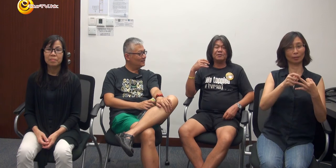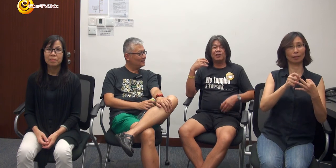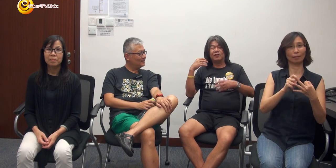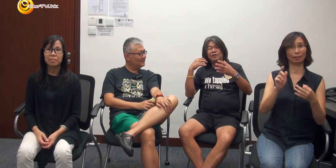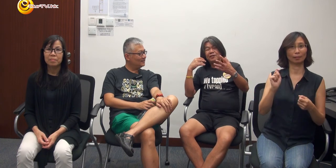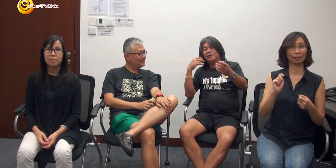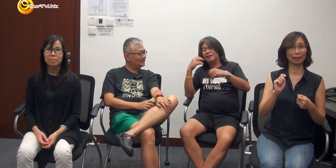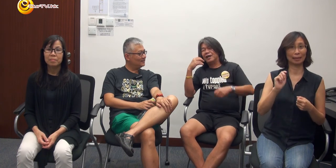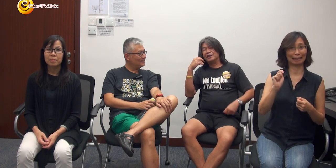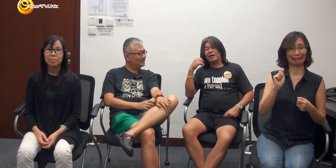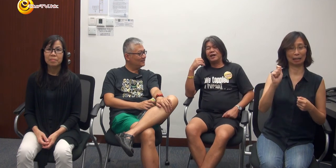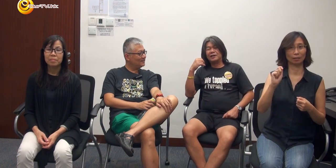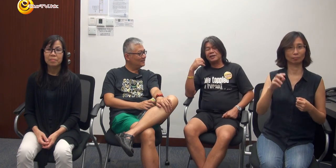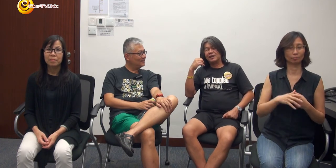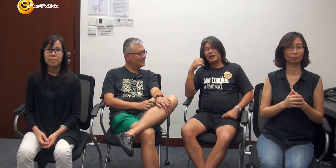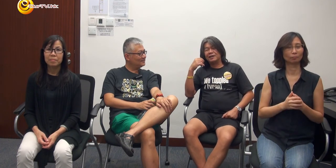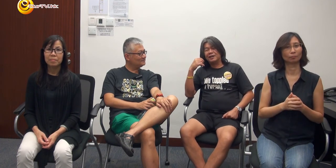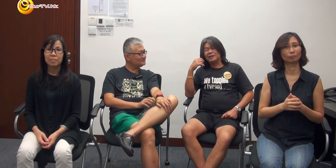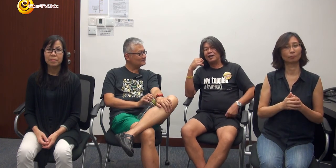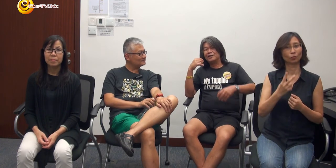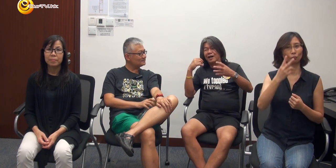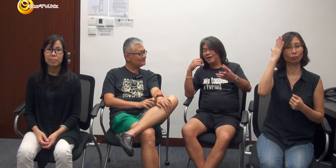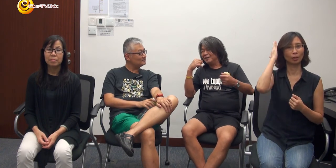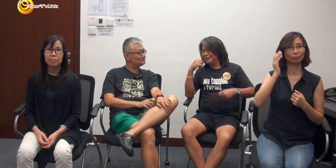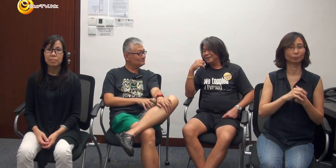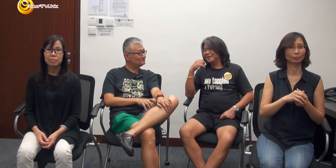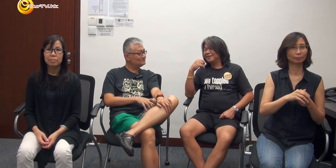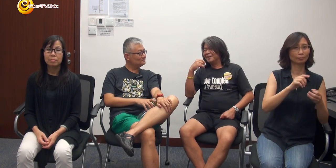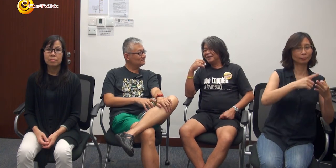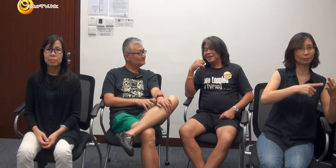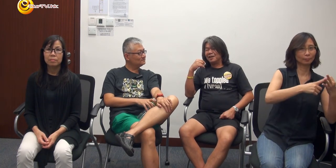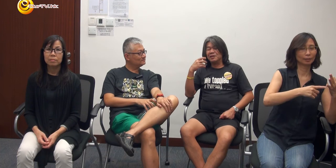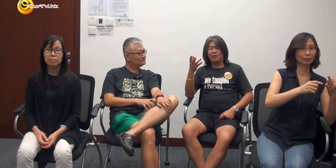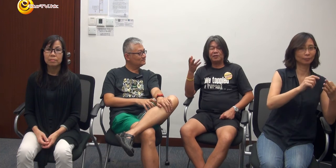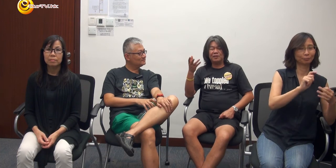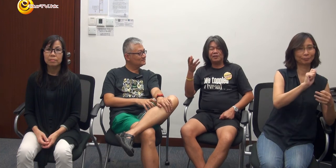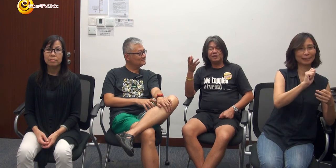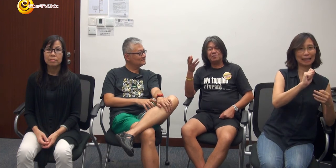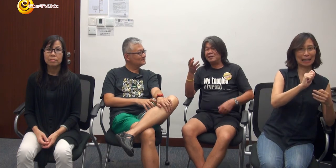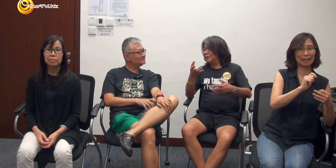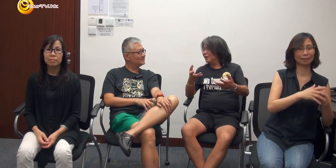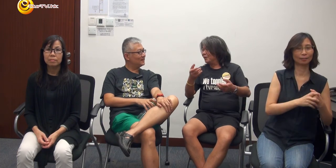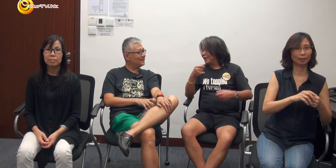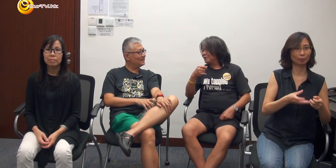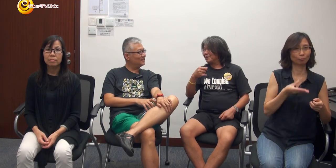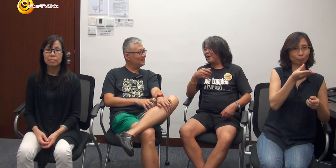就曾德成咧就嗌咗茶，咁咧就俾錢啦，發餐條佢找